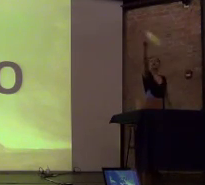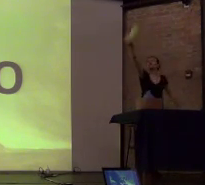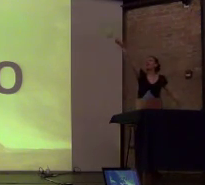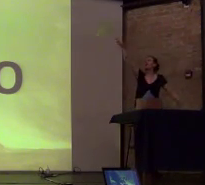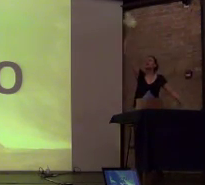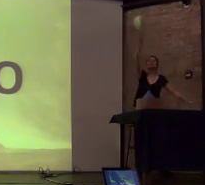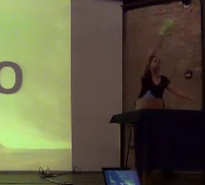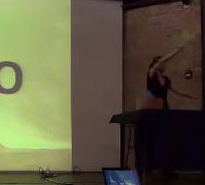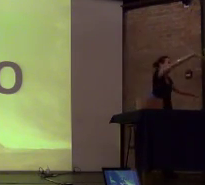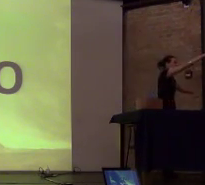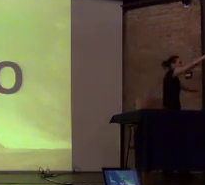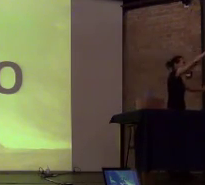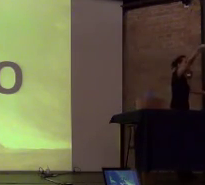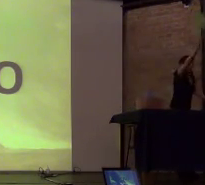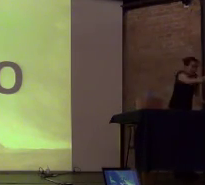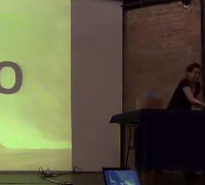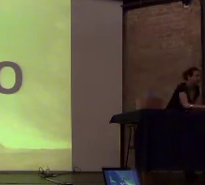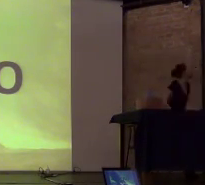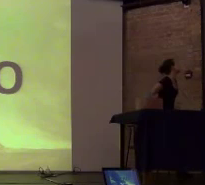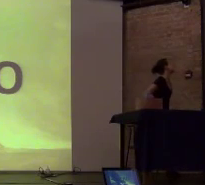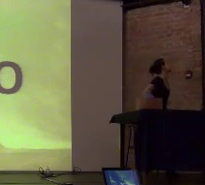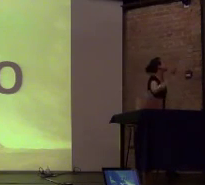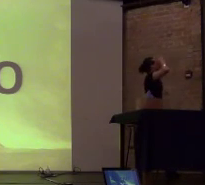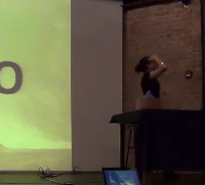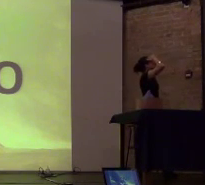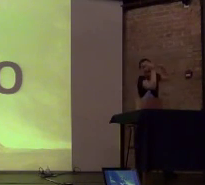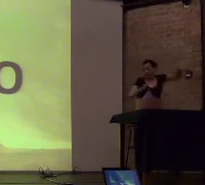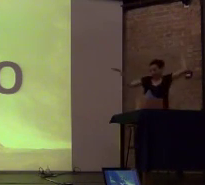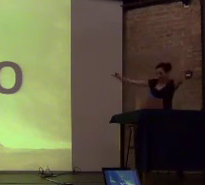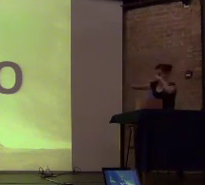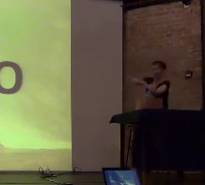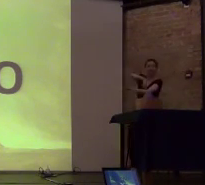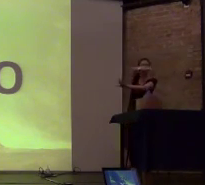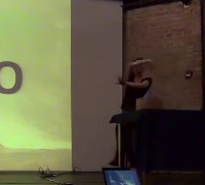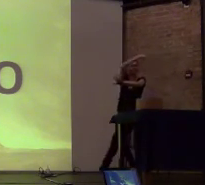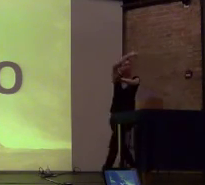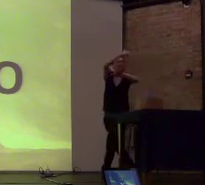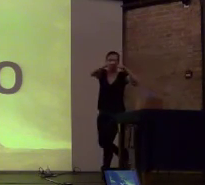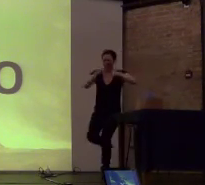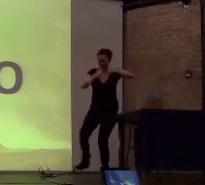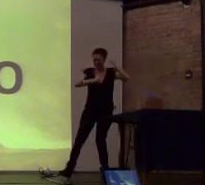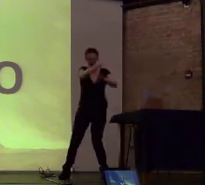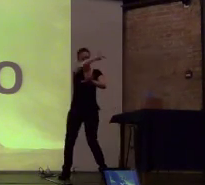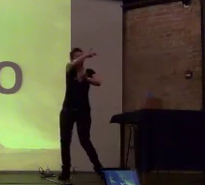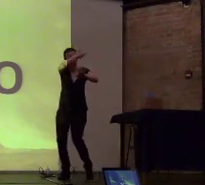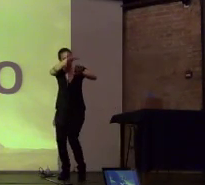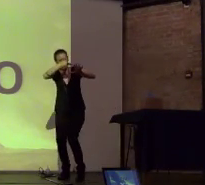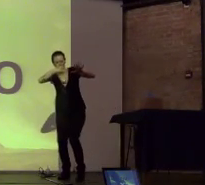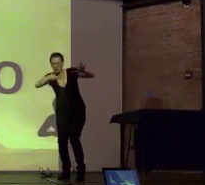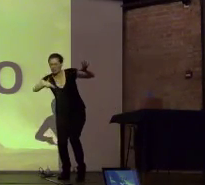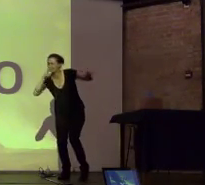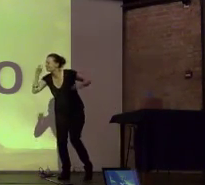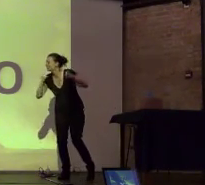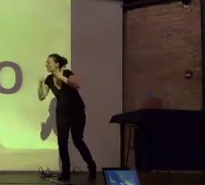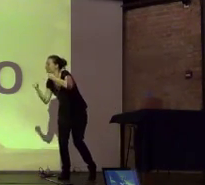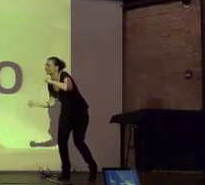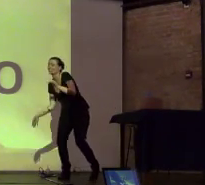E começou a balançar, balançar, balançar. Quando a Kátia viu aquilo, ele desceu rapidamente a montanha, correndo para sua